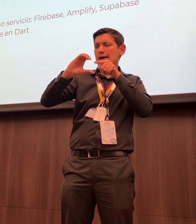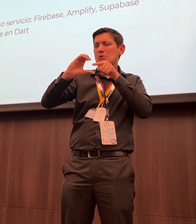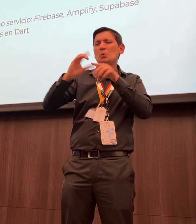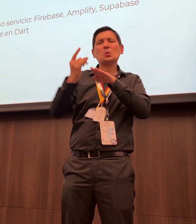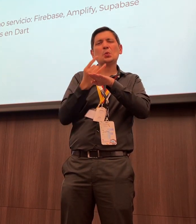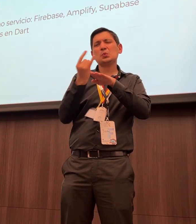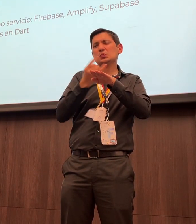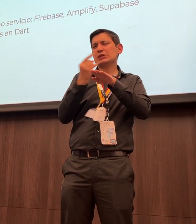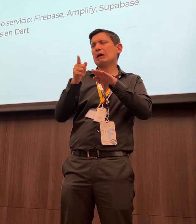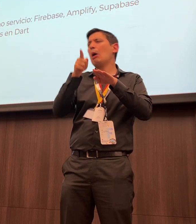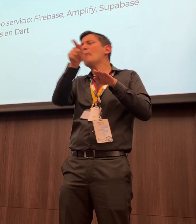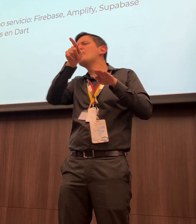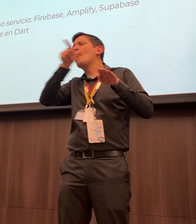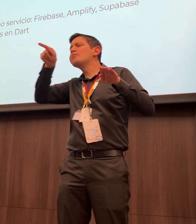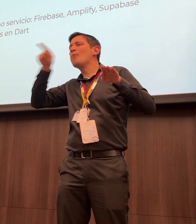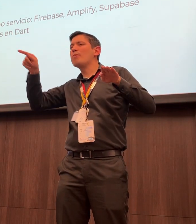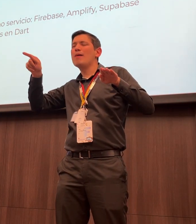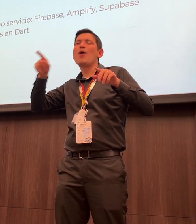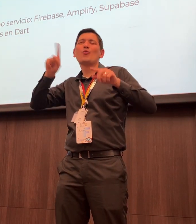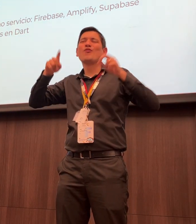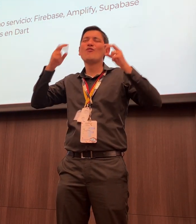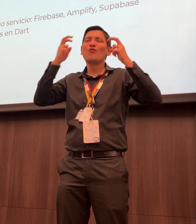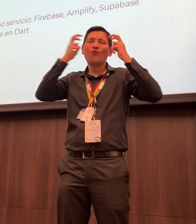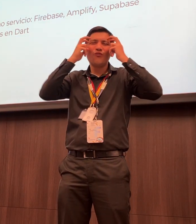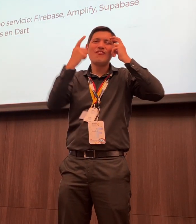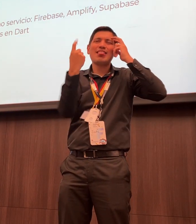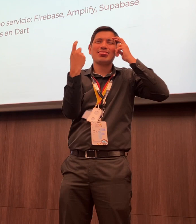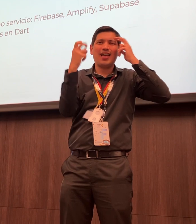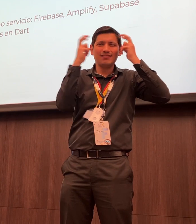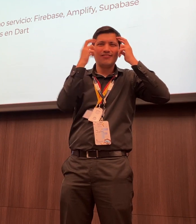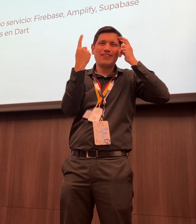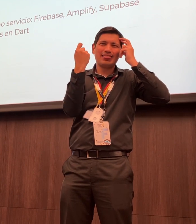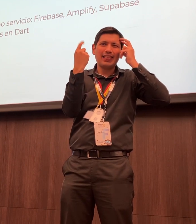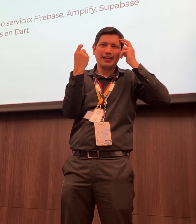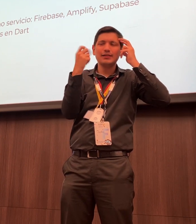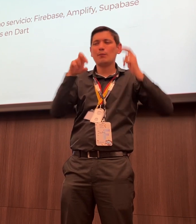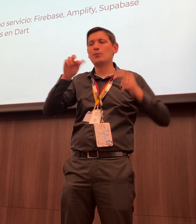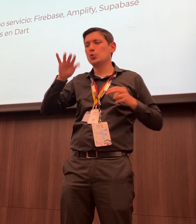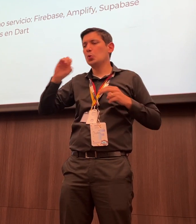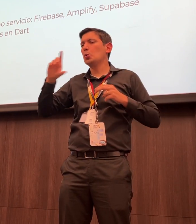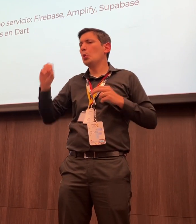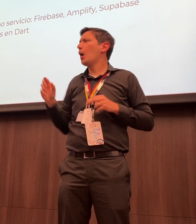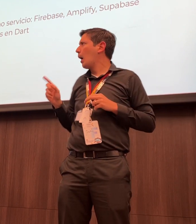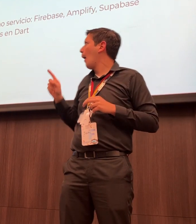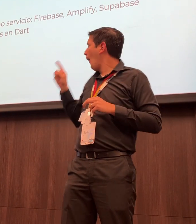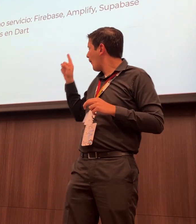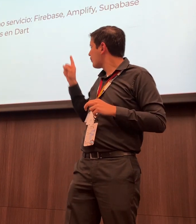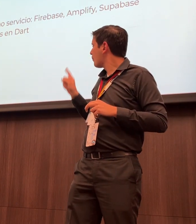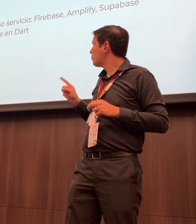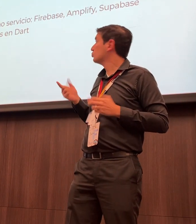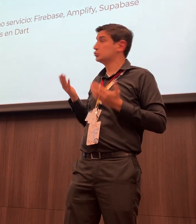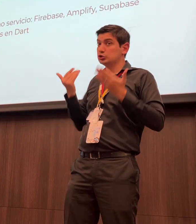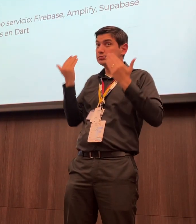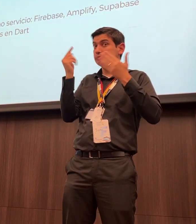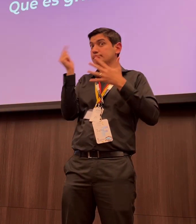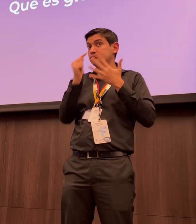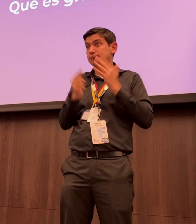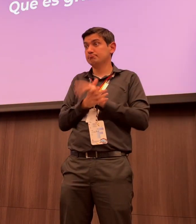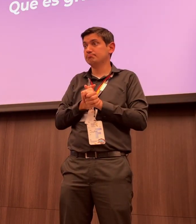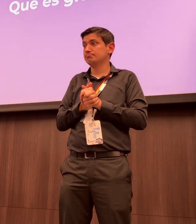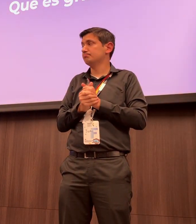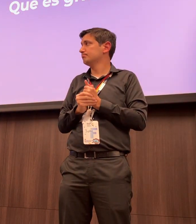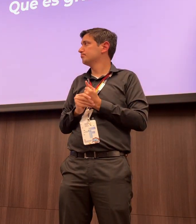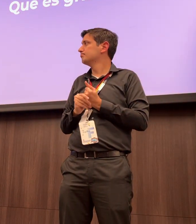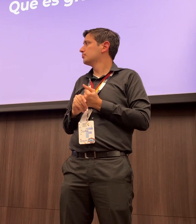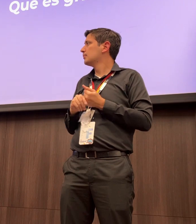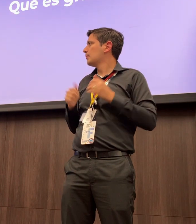con respecto a los otros, un poco por desconocimiento del protocolo, pero también ofrecen muchos beneficios.